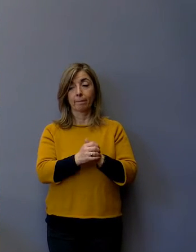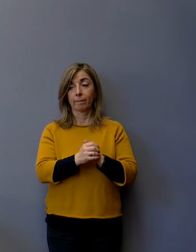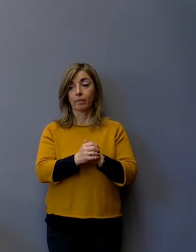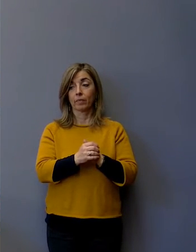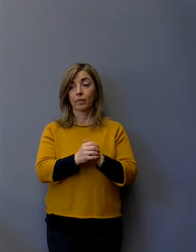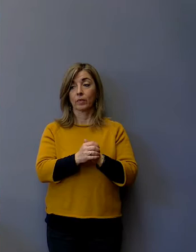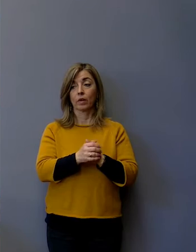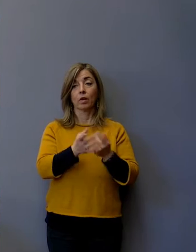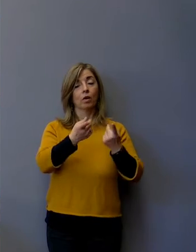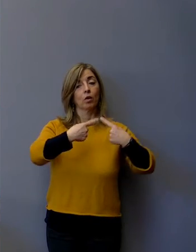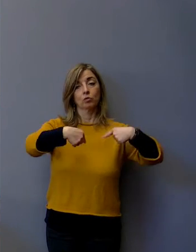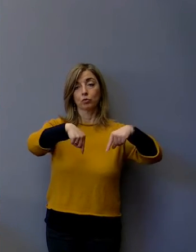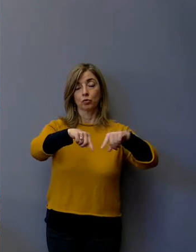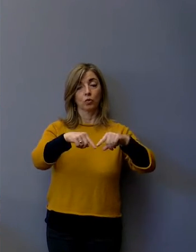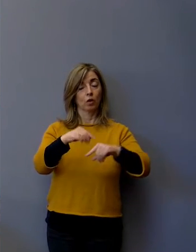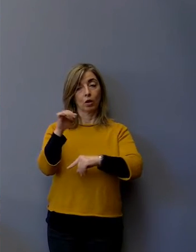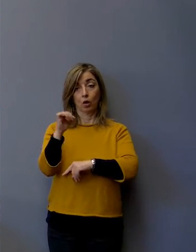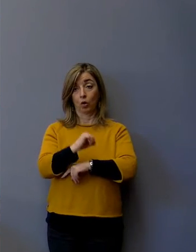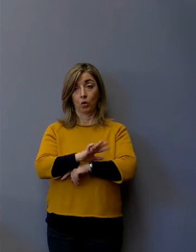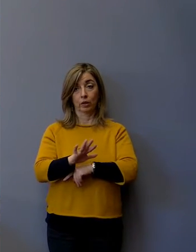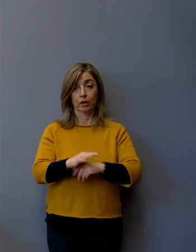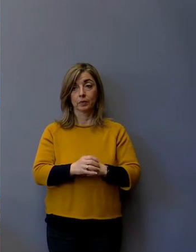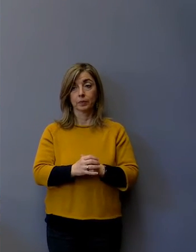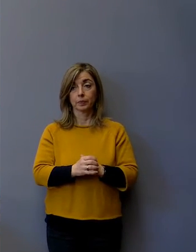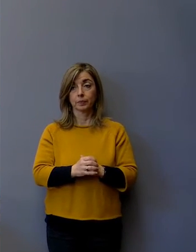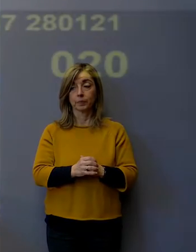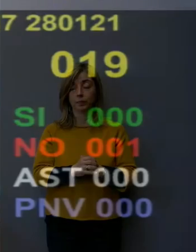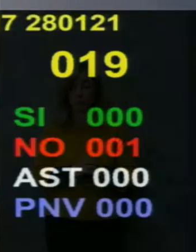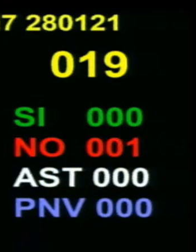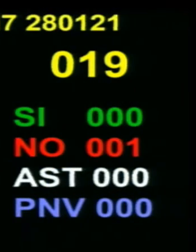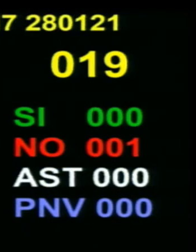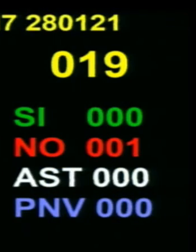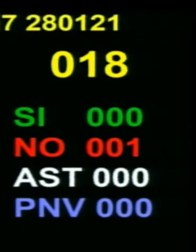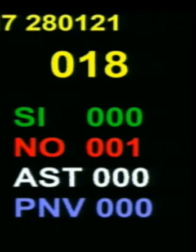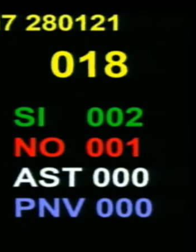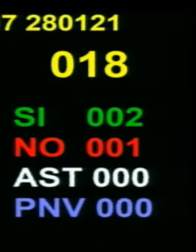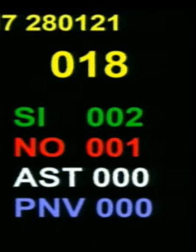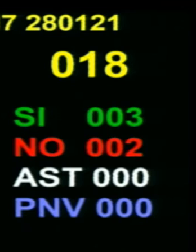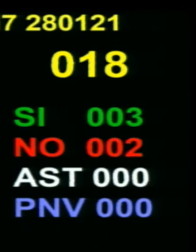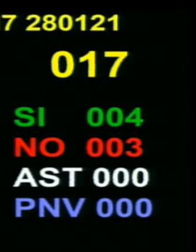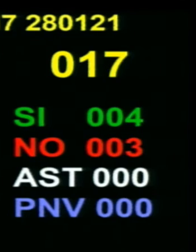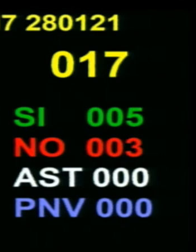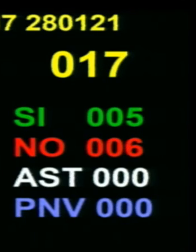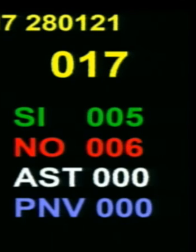parere contrario della giunta si vota